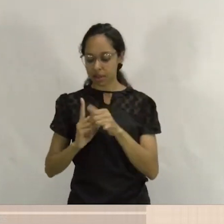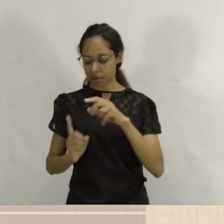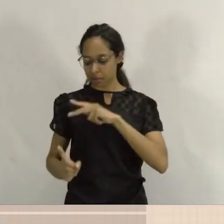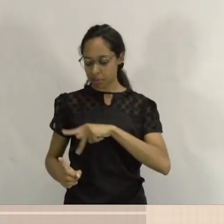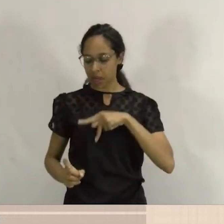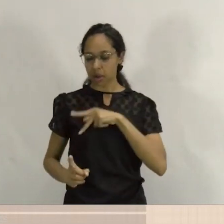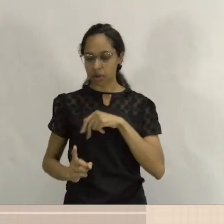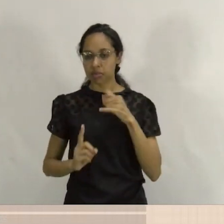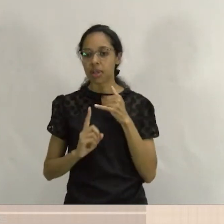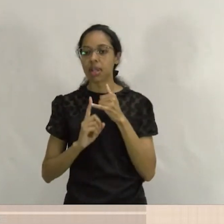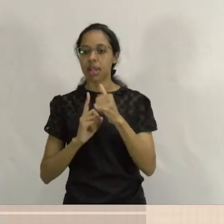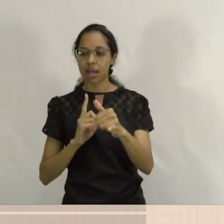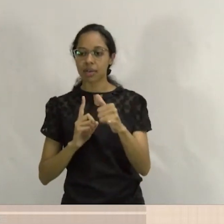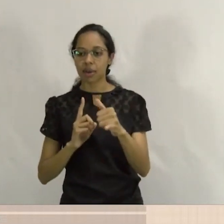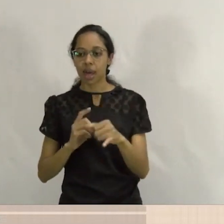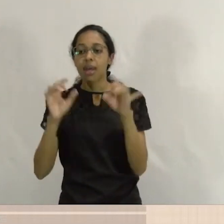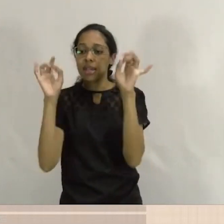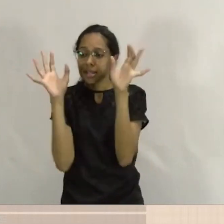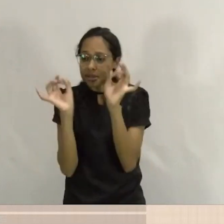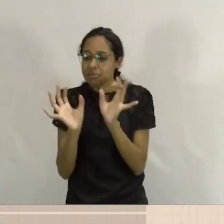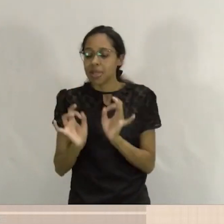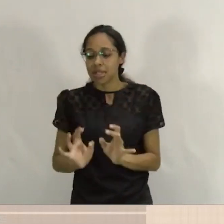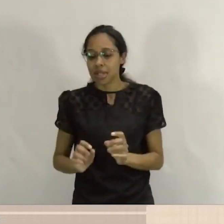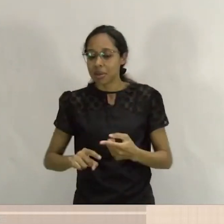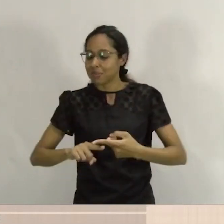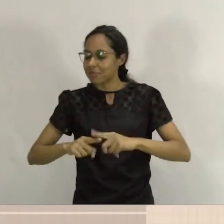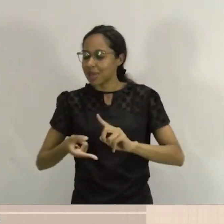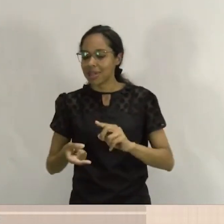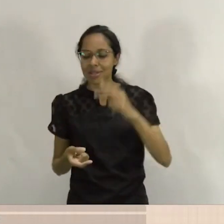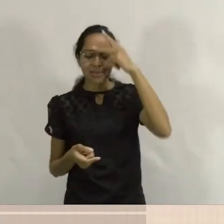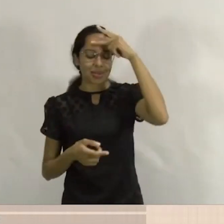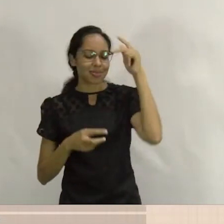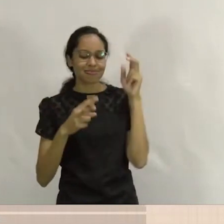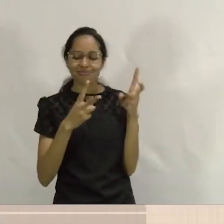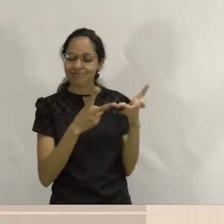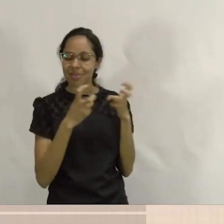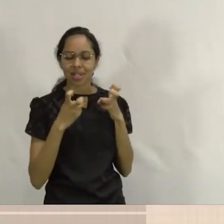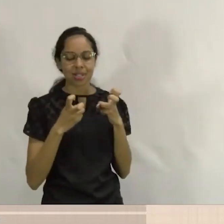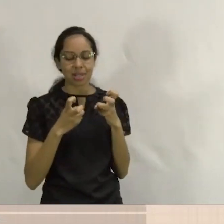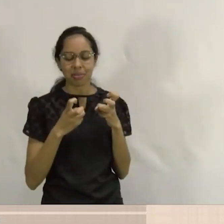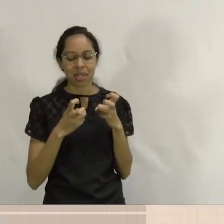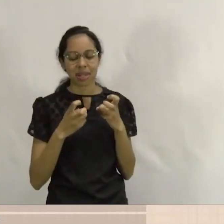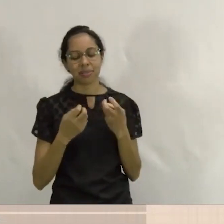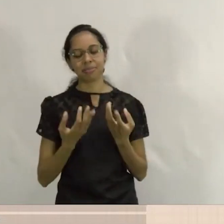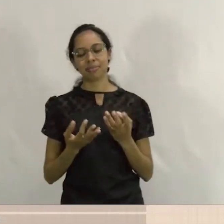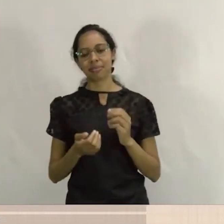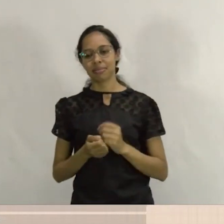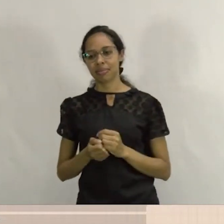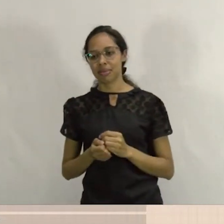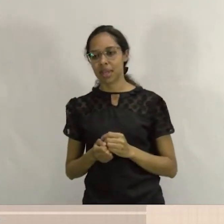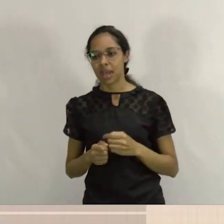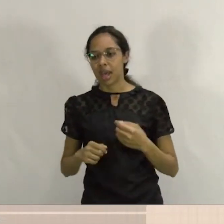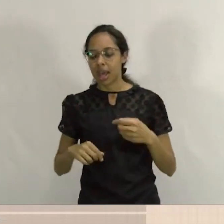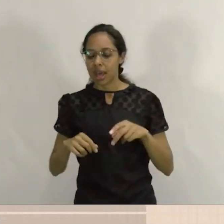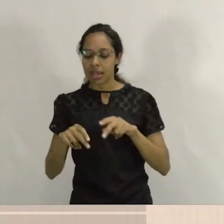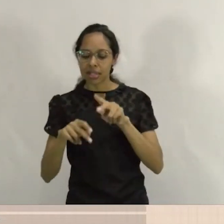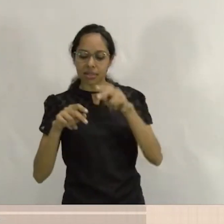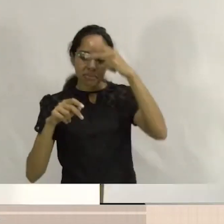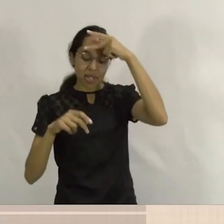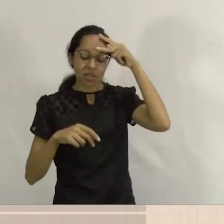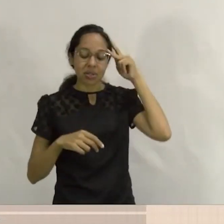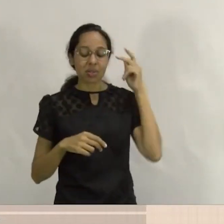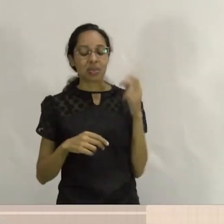era a palavra de Paulo, era a palavra de Deus. O quanto a palavra